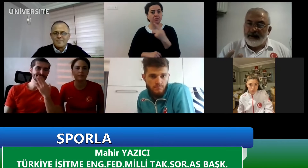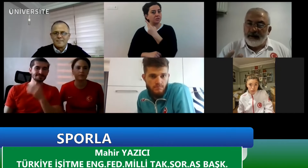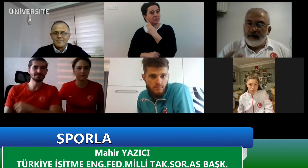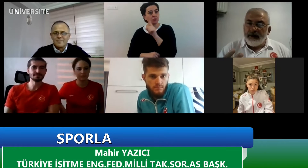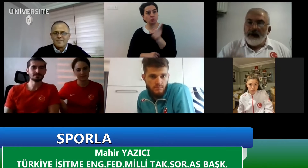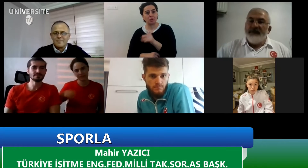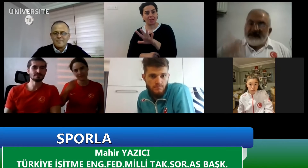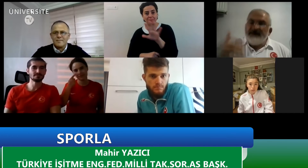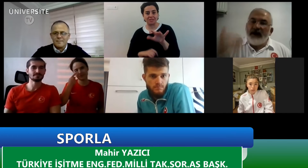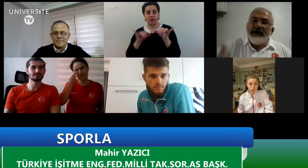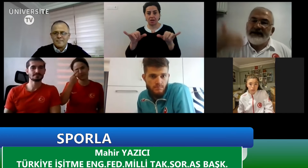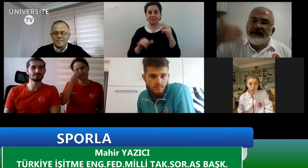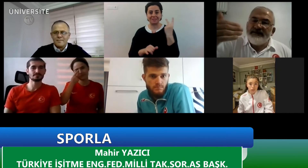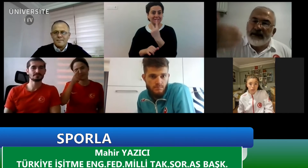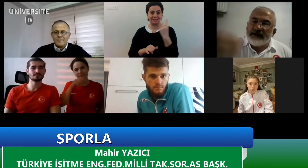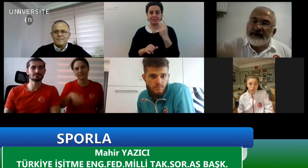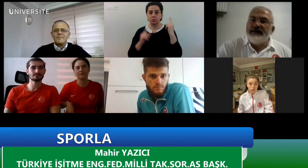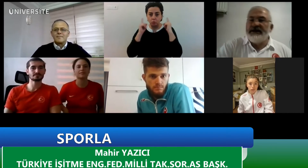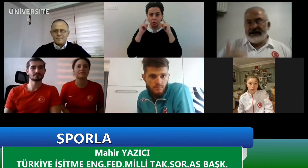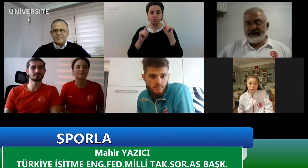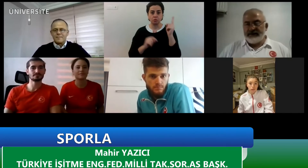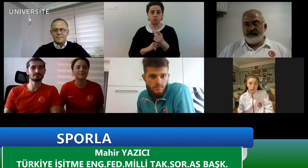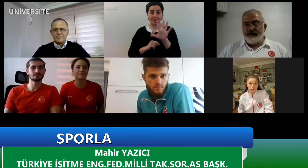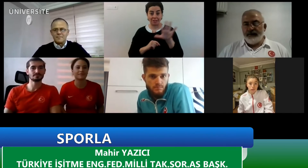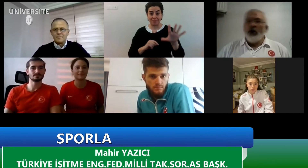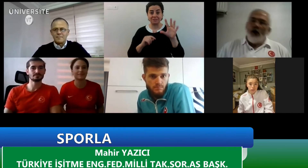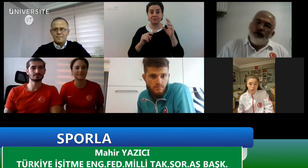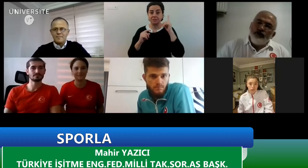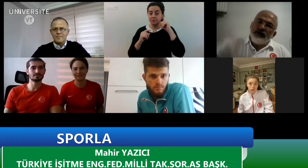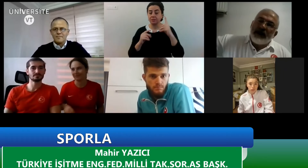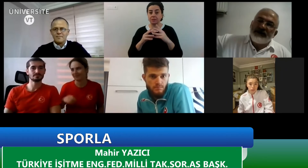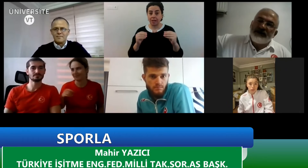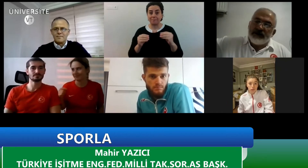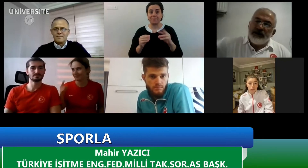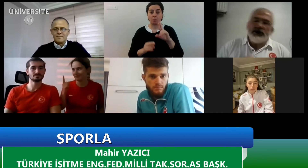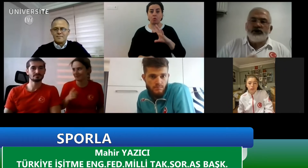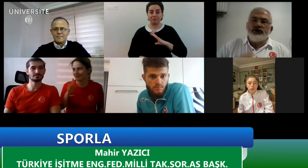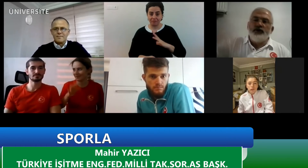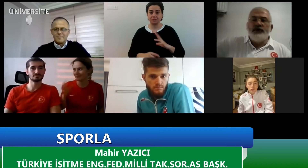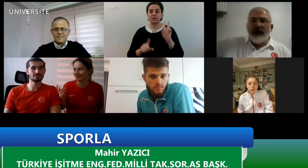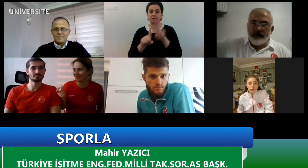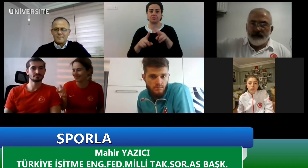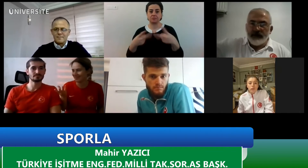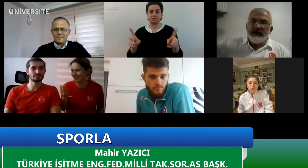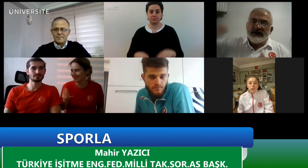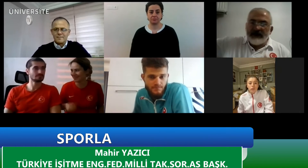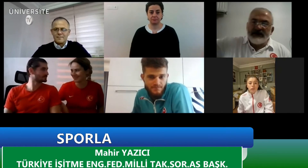ise bizim faaliyetlerimize katılabilirler. Onun üzeri açık. Hiç